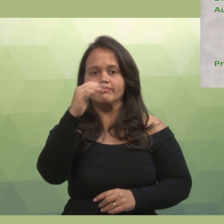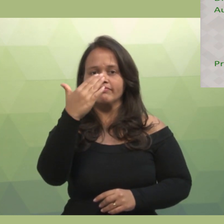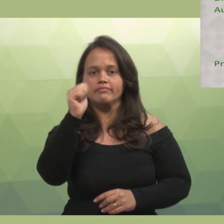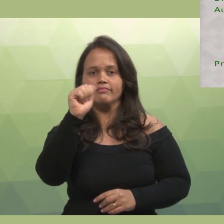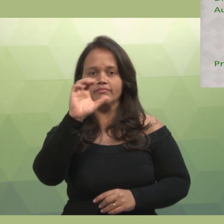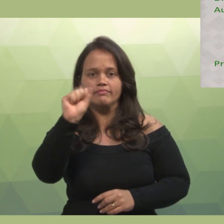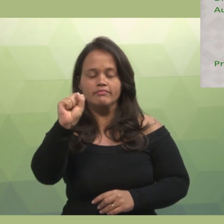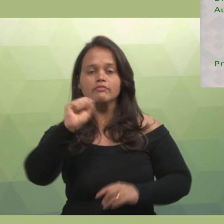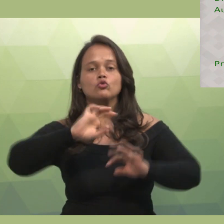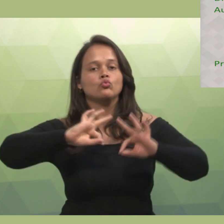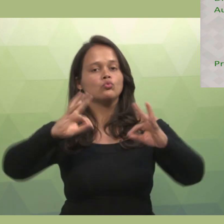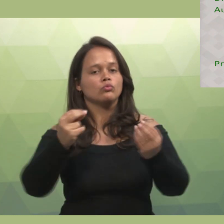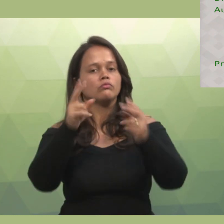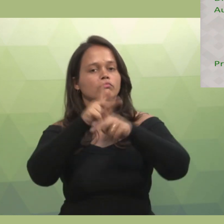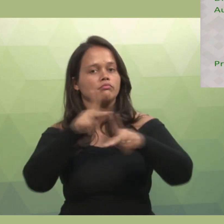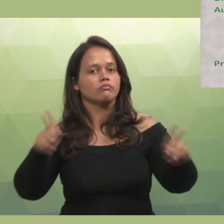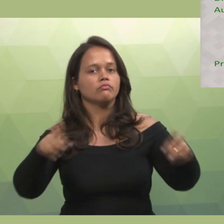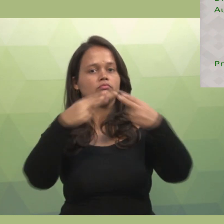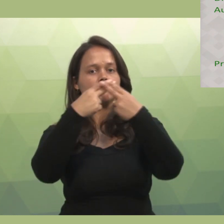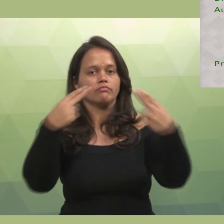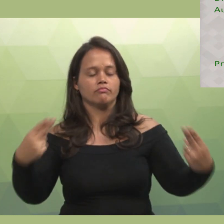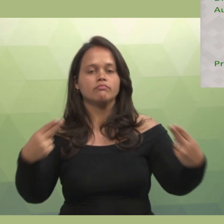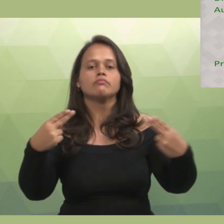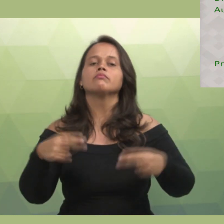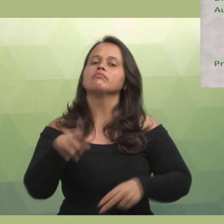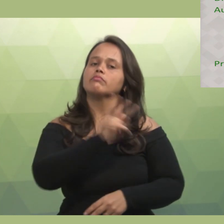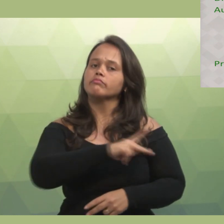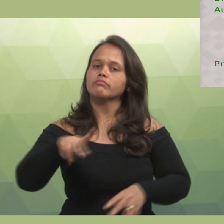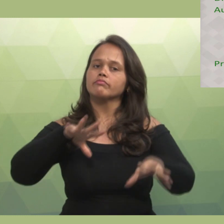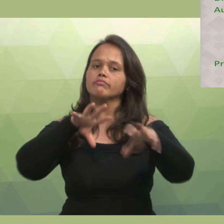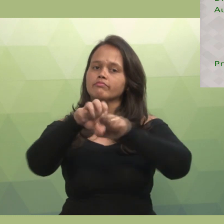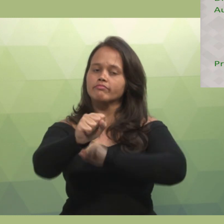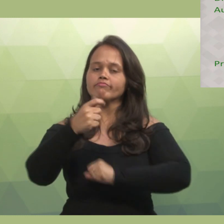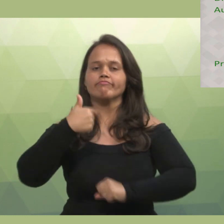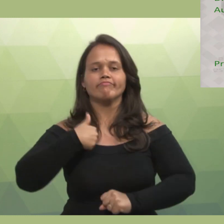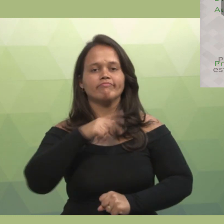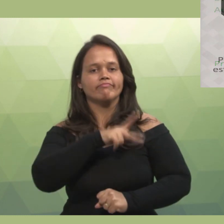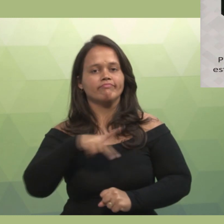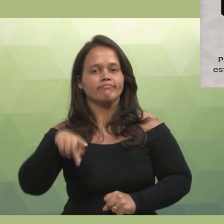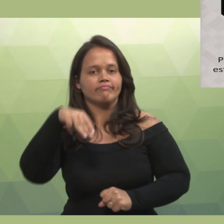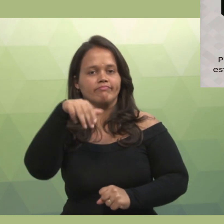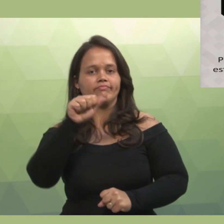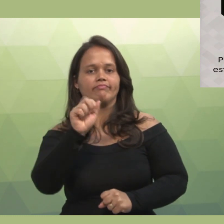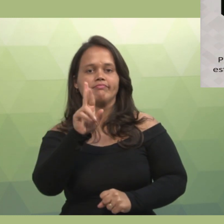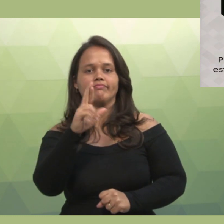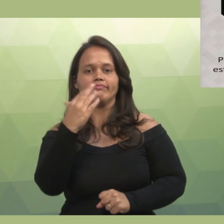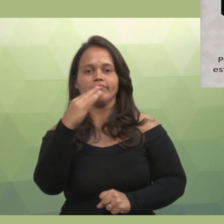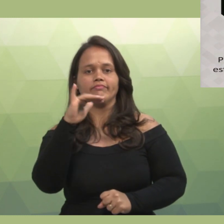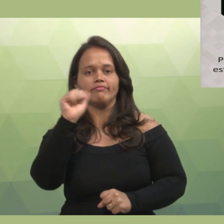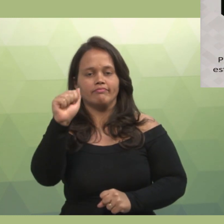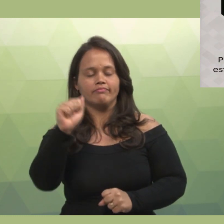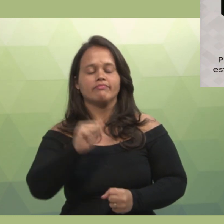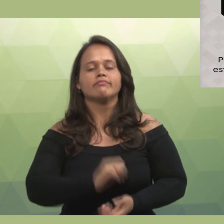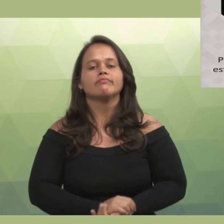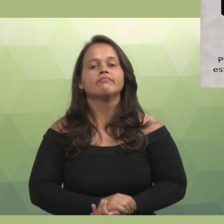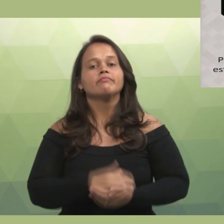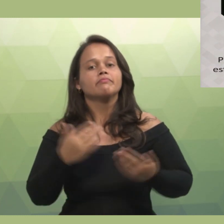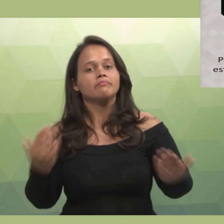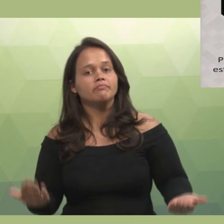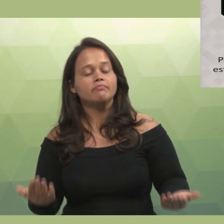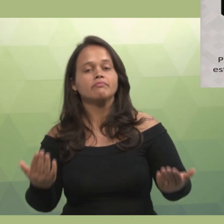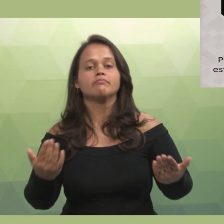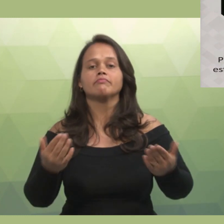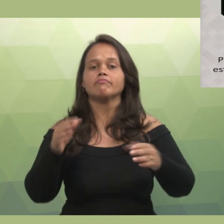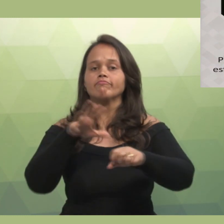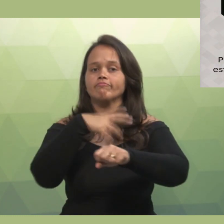Montes Claros. A professora formadora sou eu, Márcia de Freitas Vieira. Bom, essa disciplina, com carga